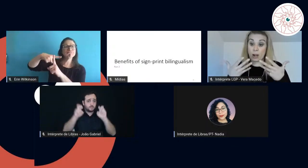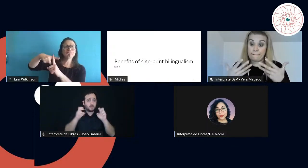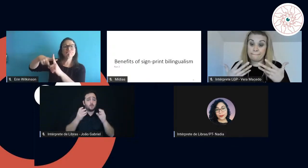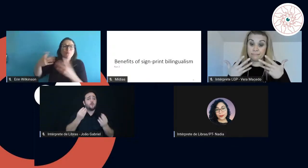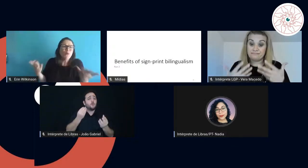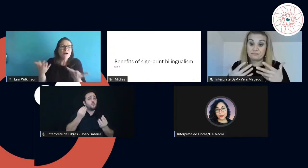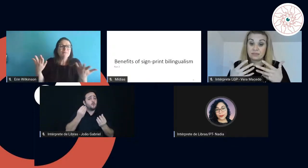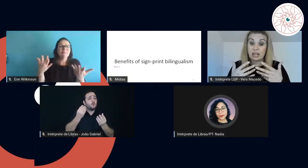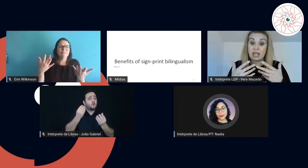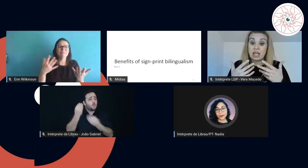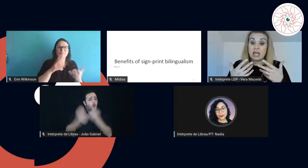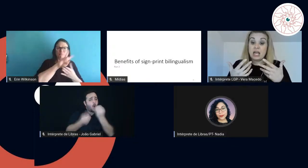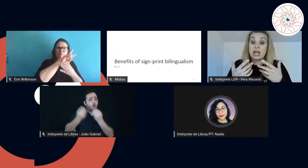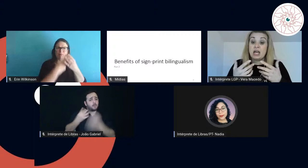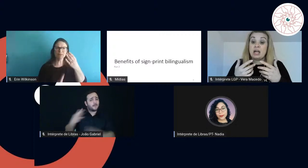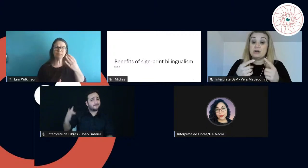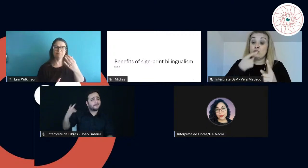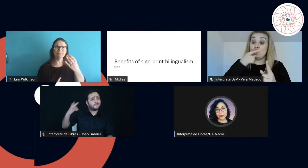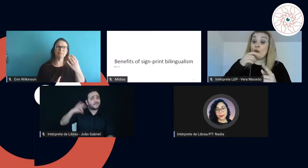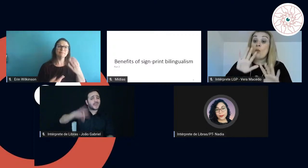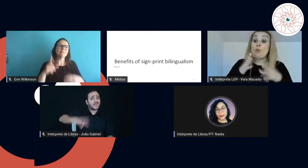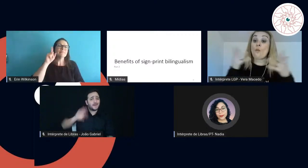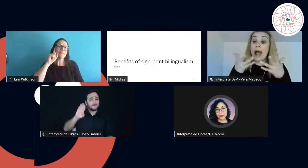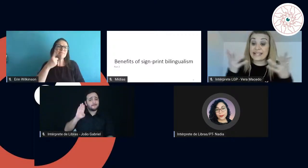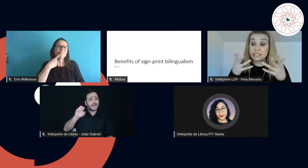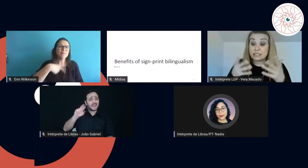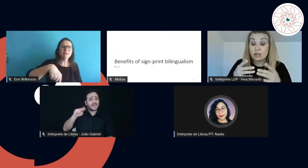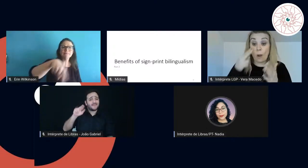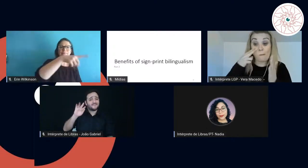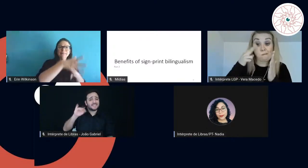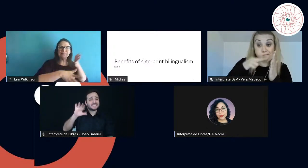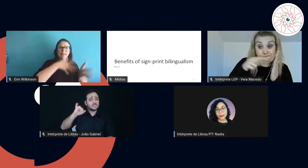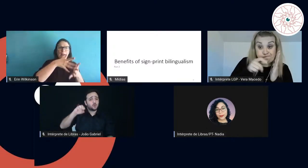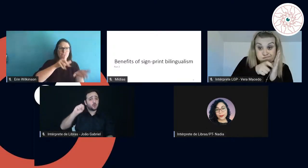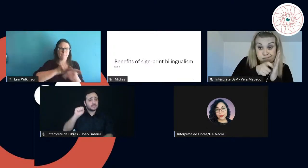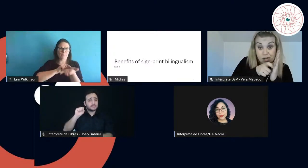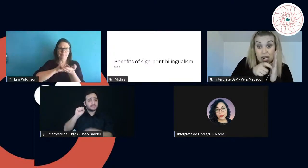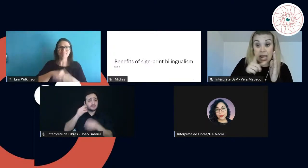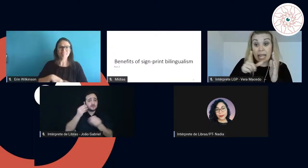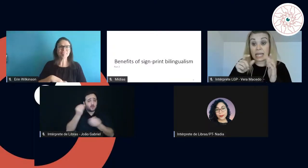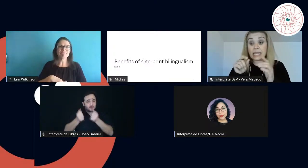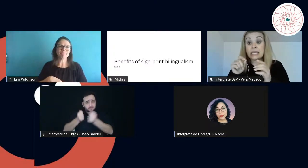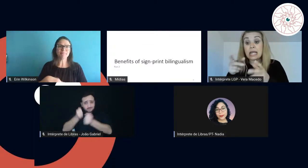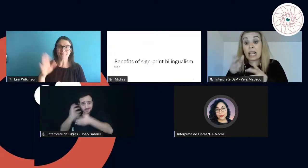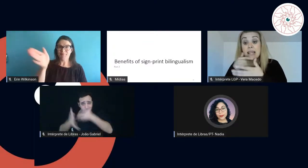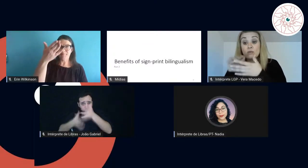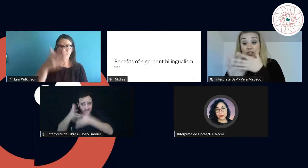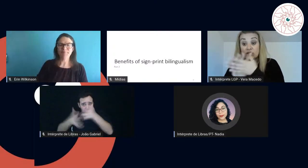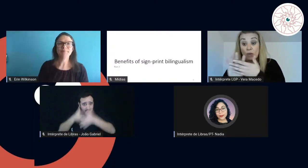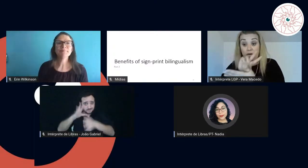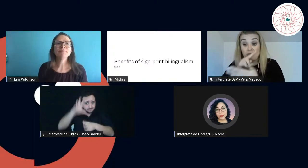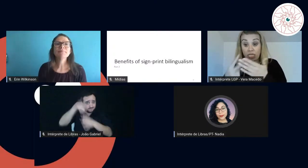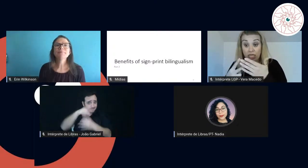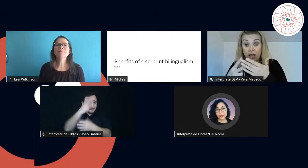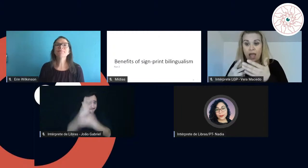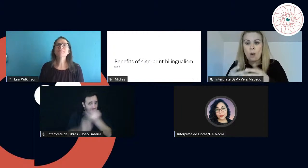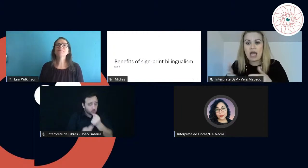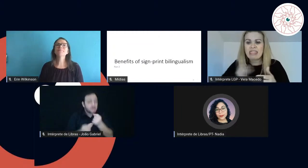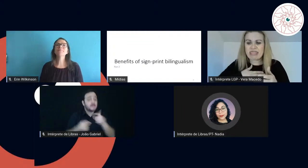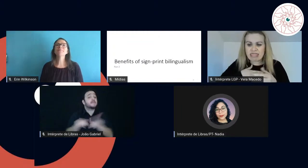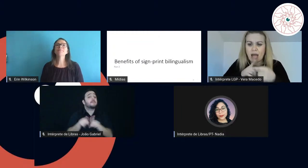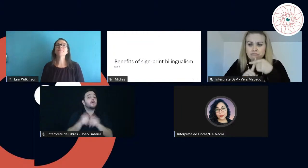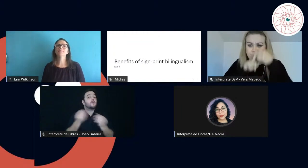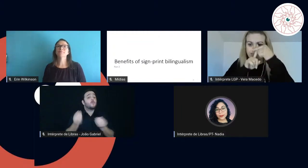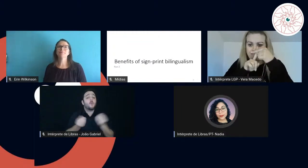novamente. Bem, chegamos a um ponto focal eh da